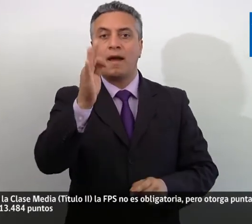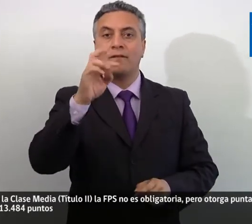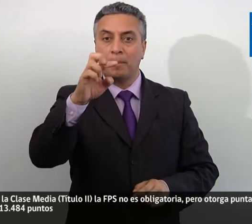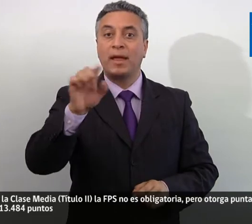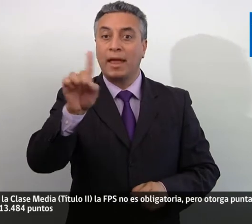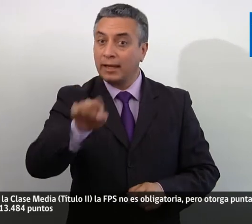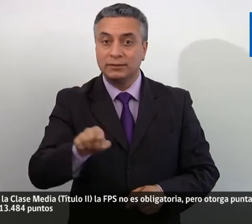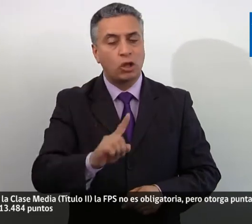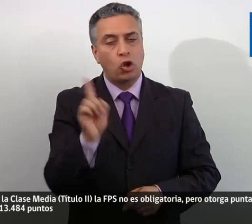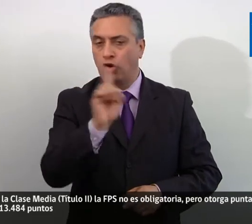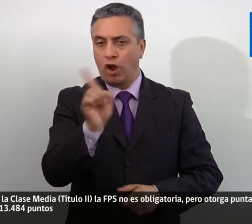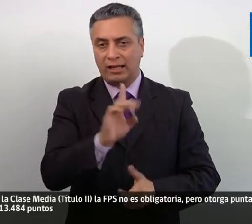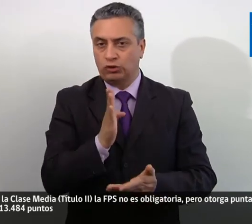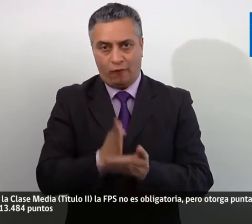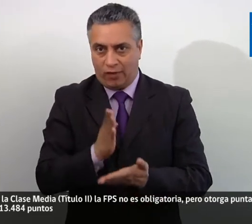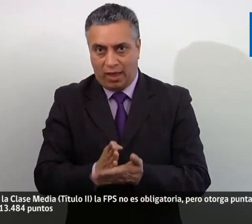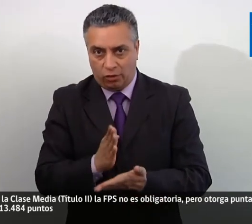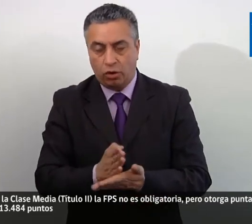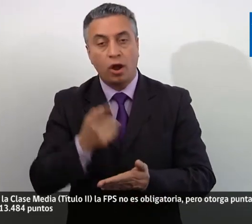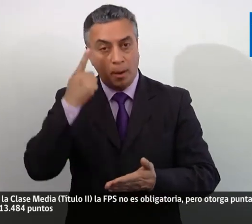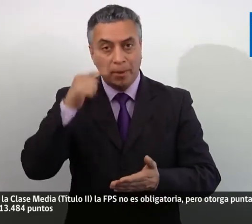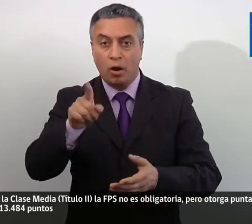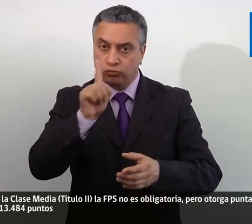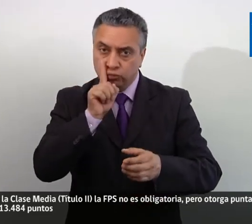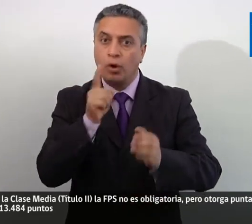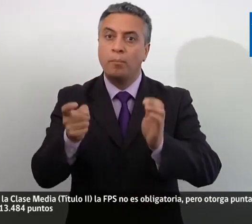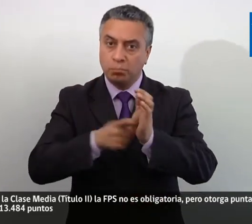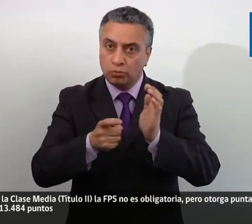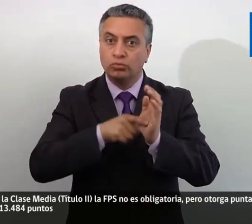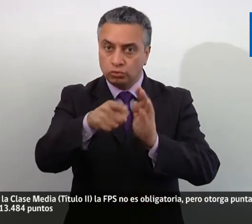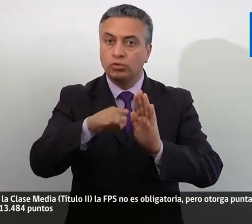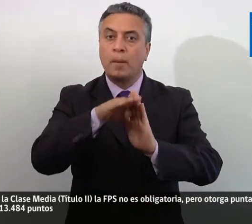FPS no es obligatoria, pero otorga puntaje si cuenta con menos de